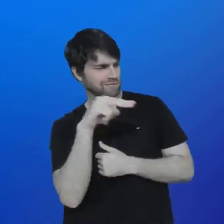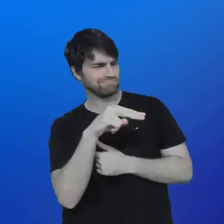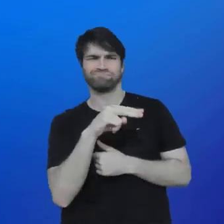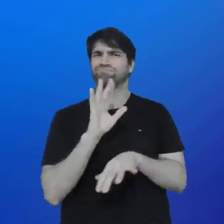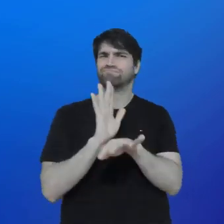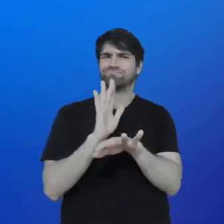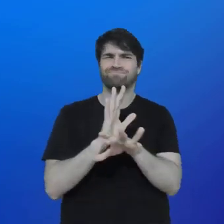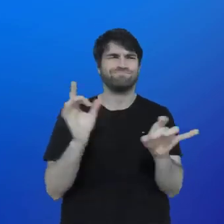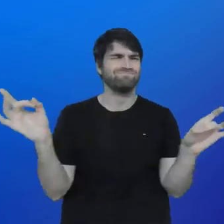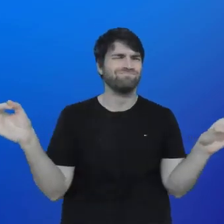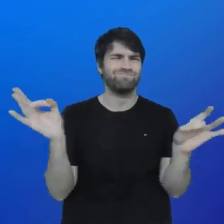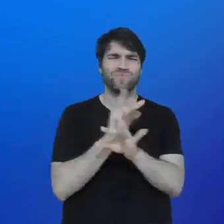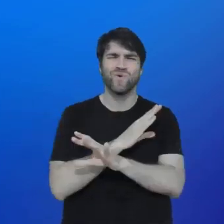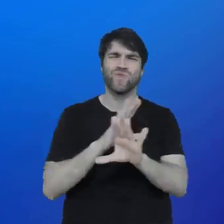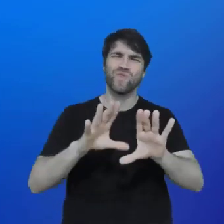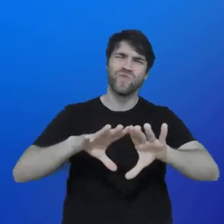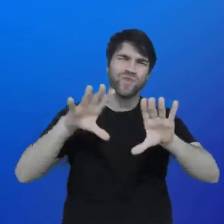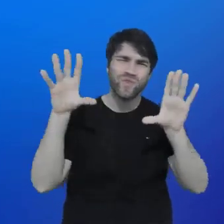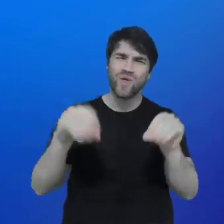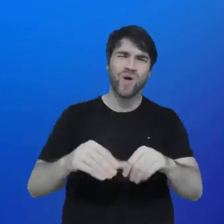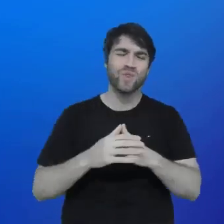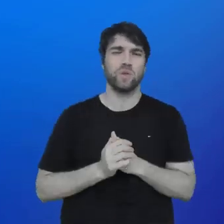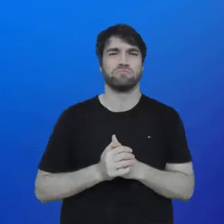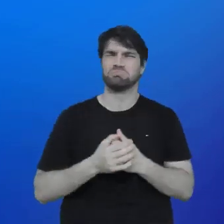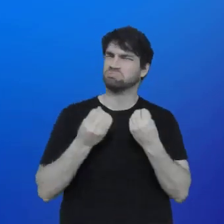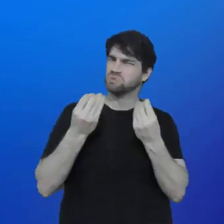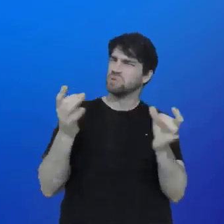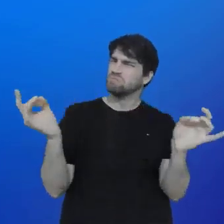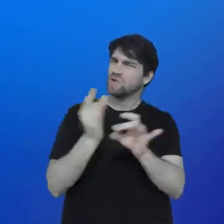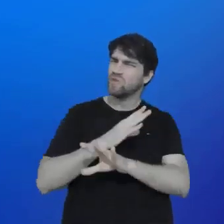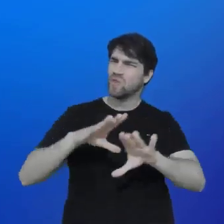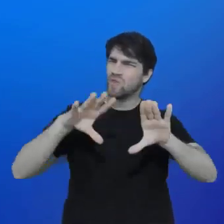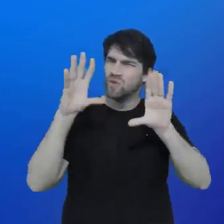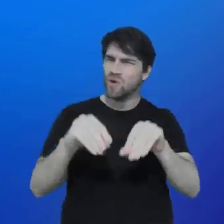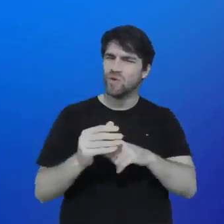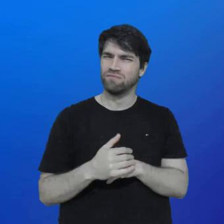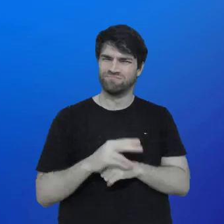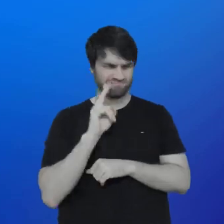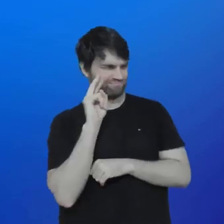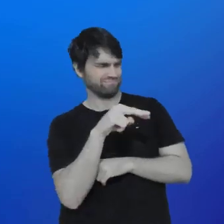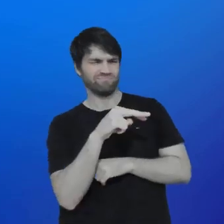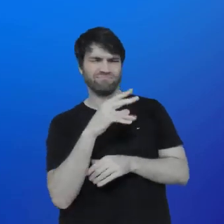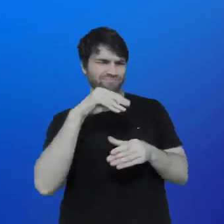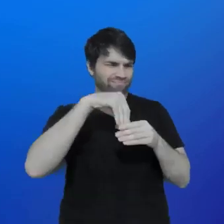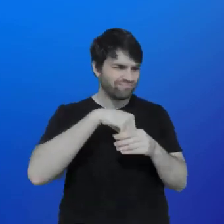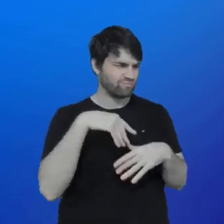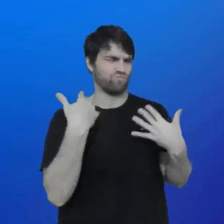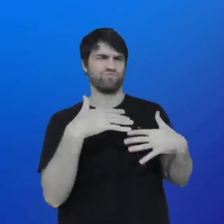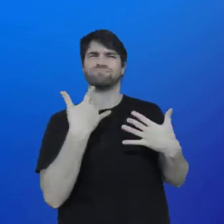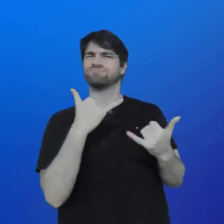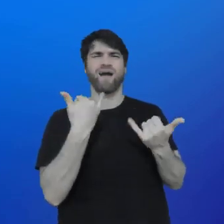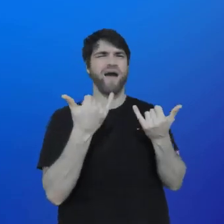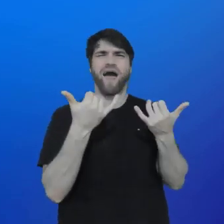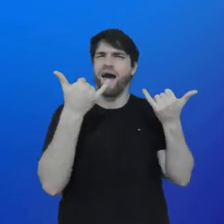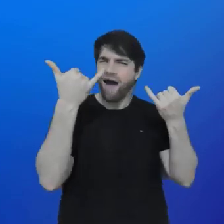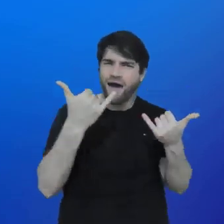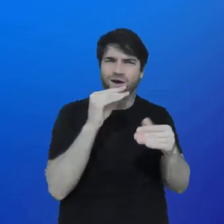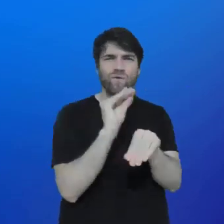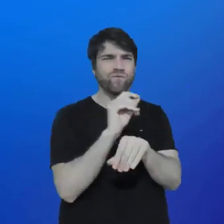se da una situación de inclusión total y completa. ¿Por qué digo esto? Si prestamos atención, vemos que es un ambiente donde está presente la